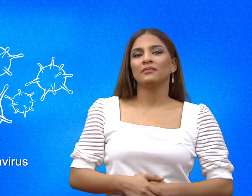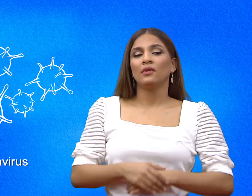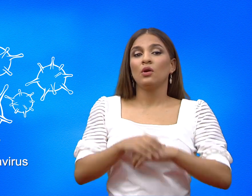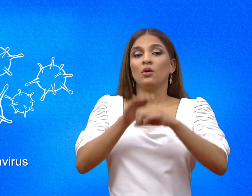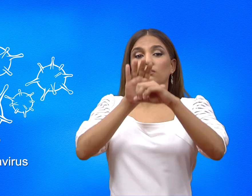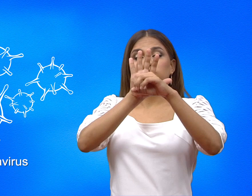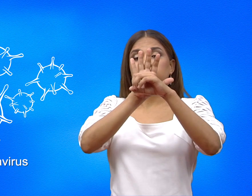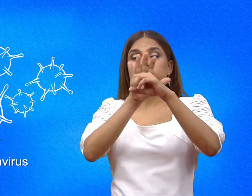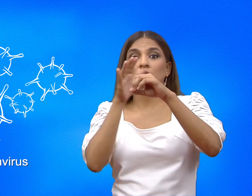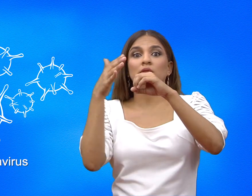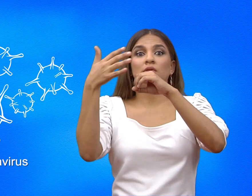y coronavirus